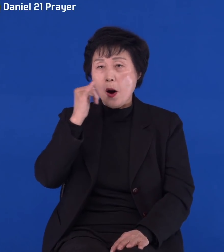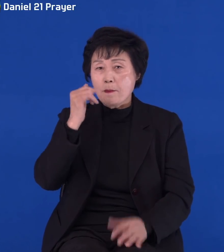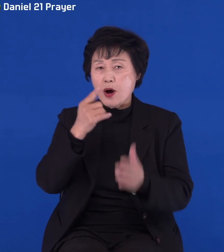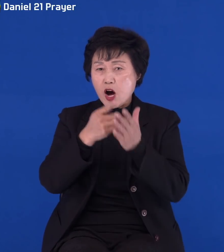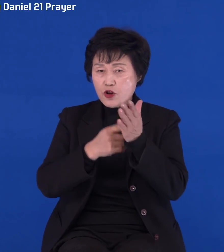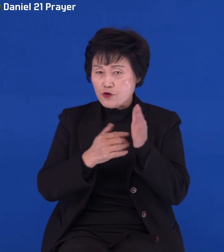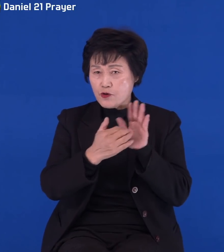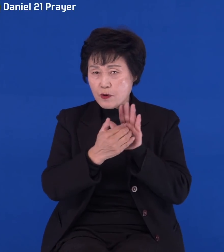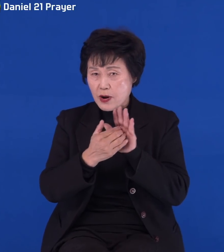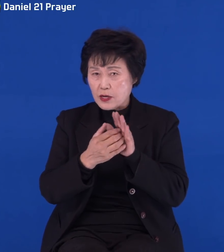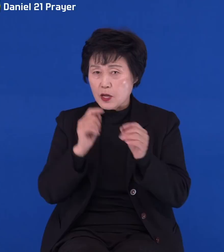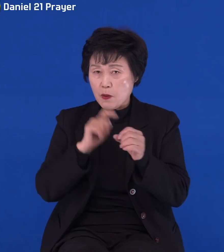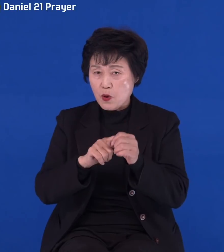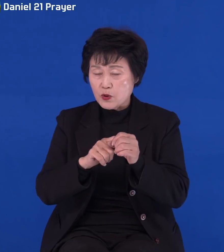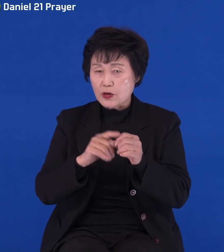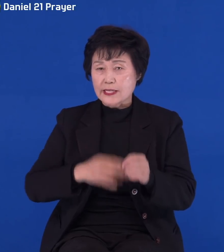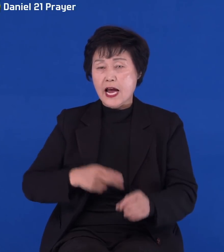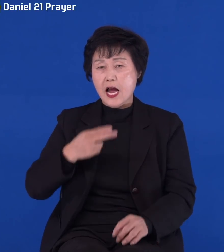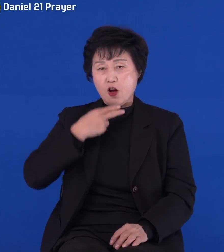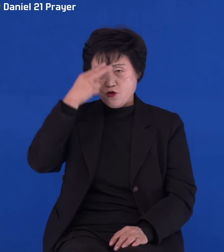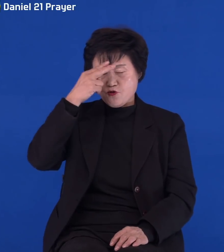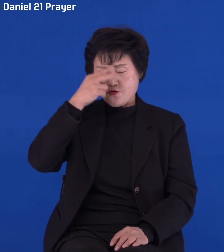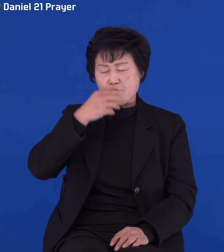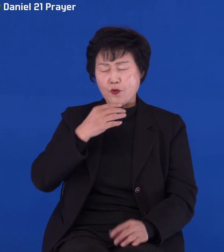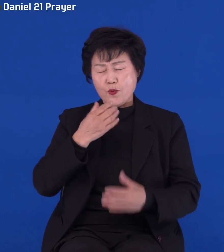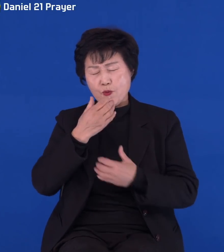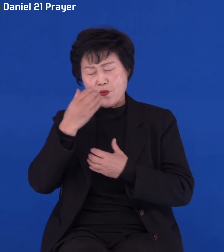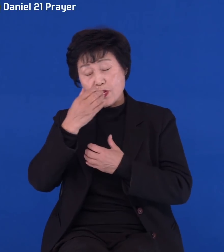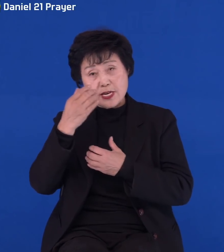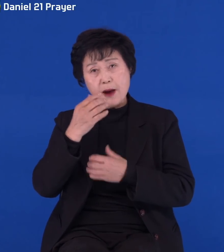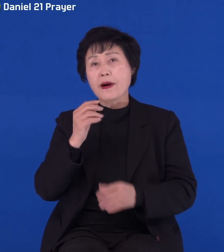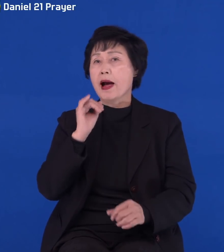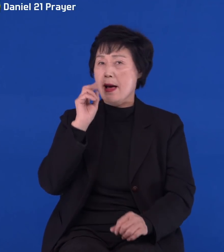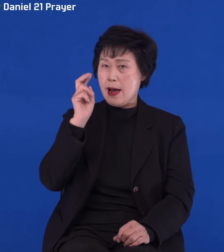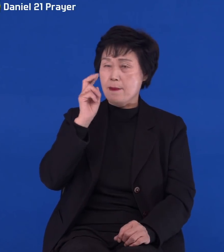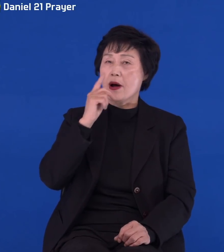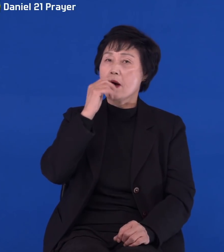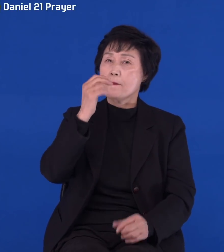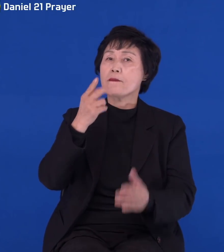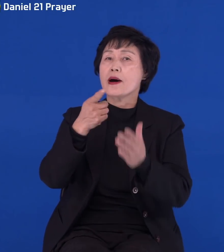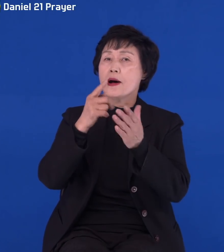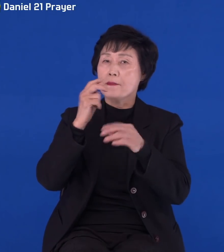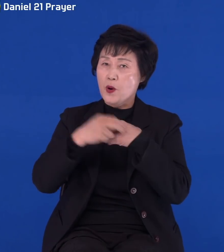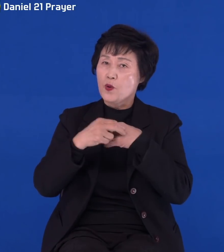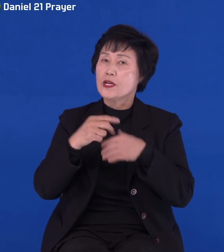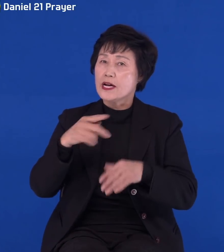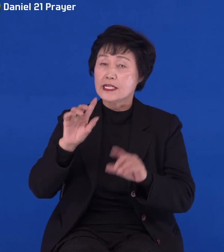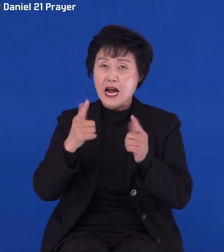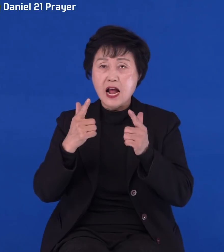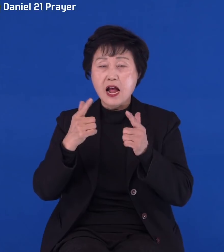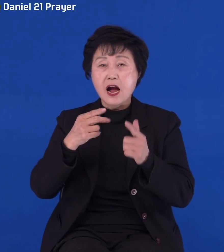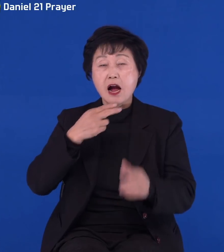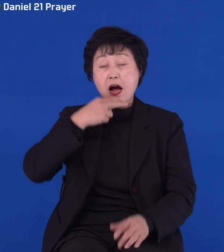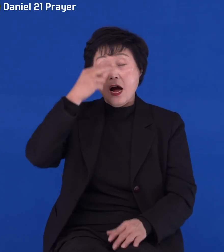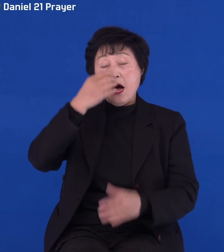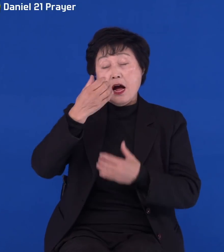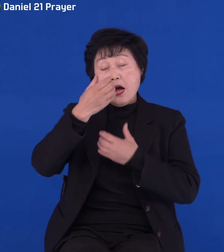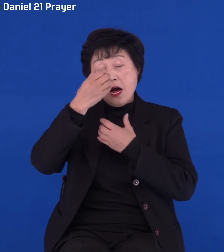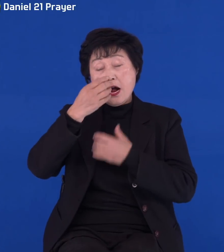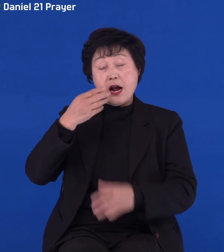가겠지, 이런 짧은 생각에 소주로 대병 마셔버렸습니다. 그리고 피를 토했죠. 괜히 먹었습니다. 되게